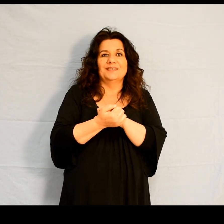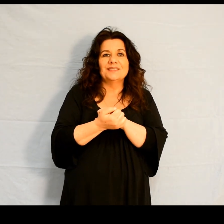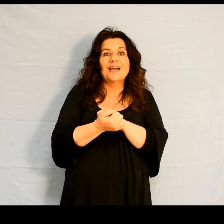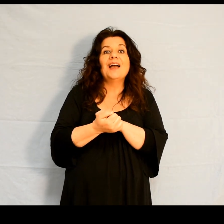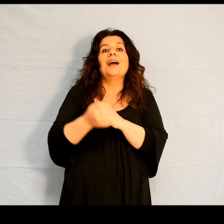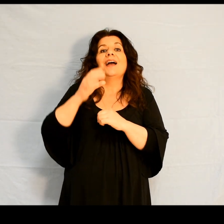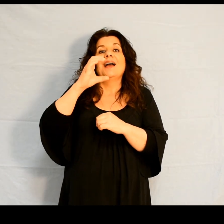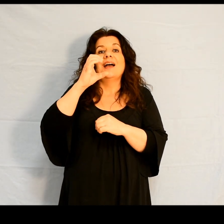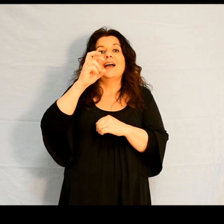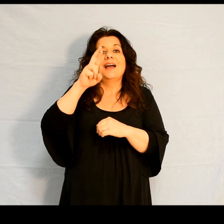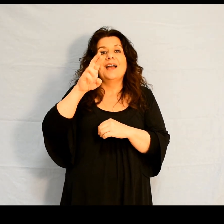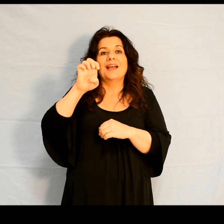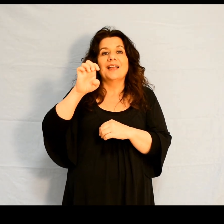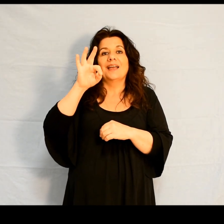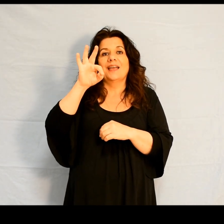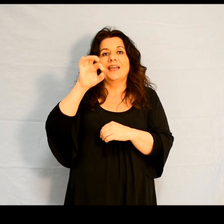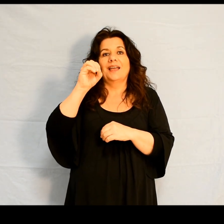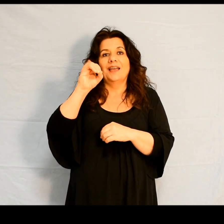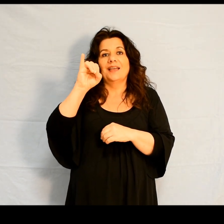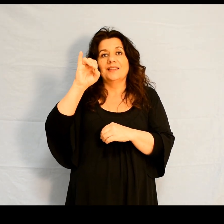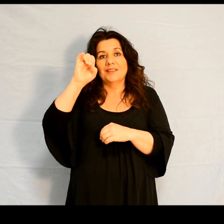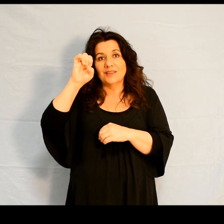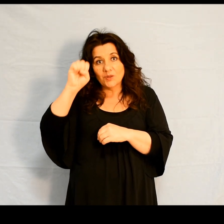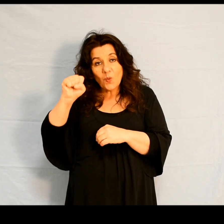Crétois et Arabes.